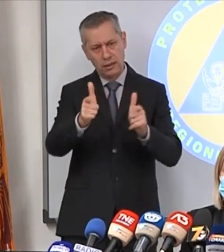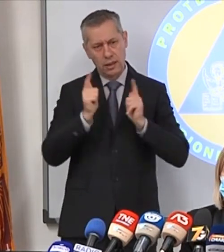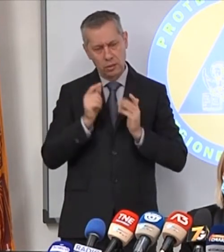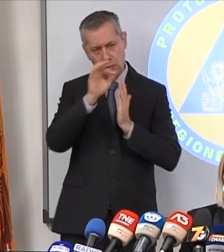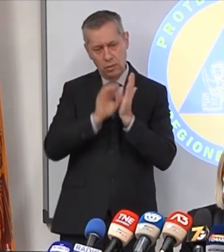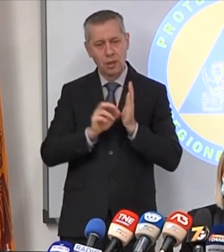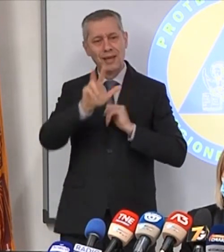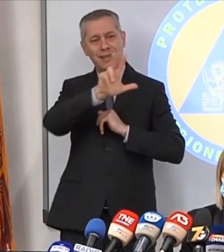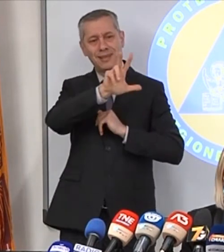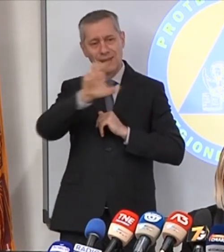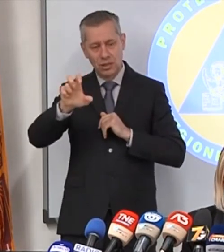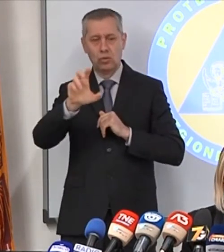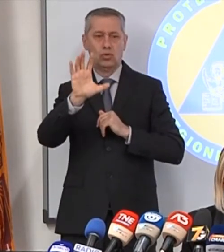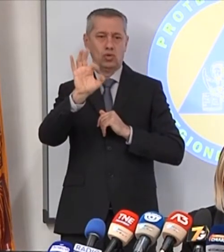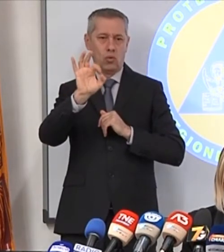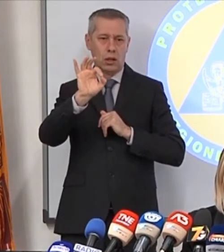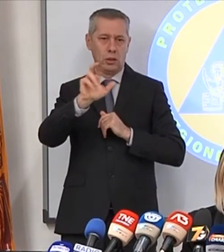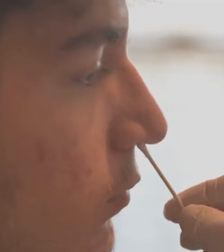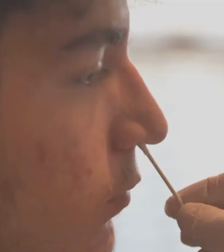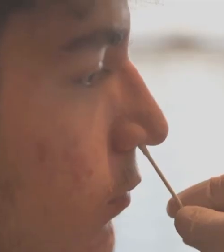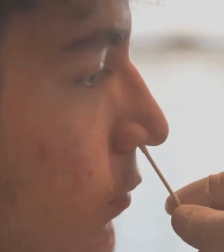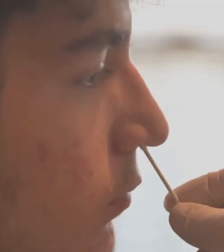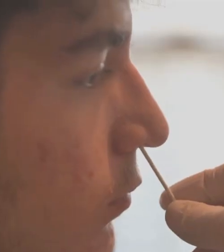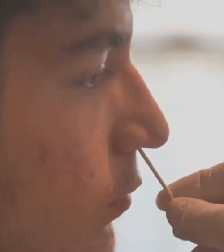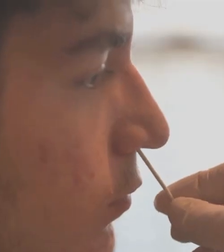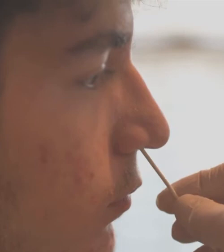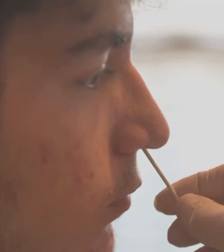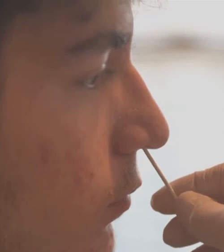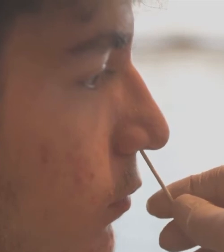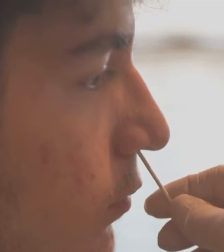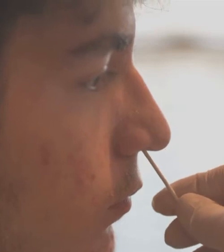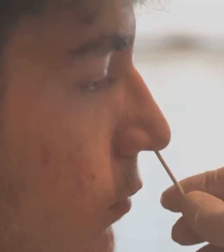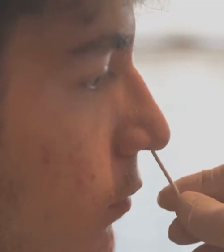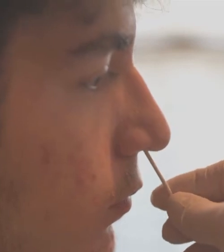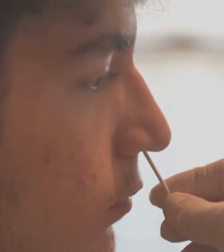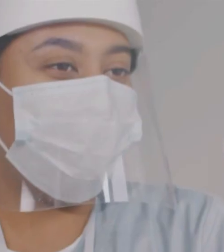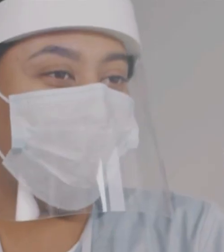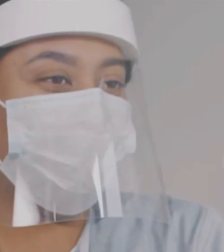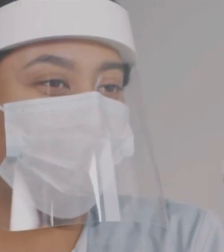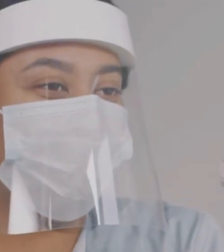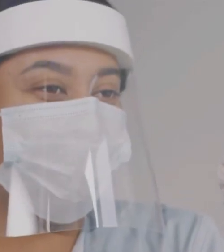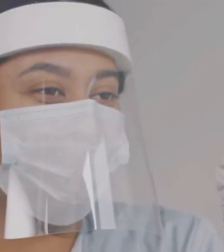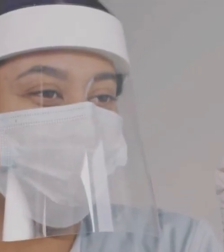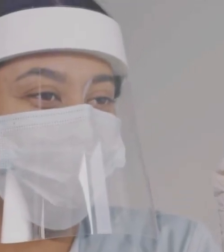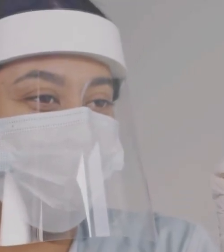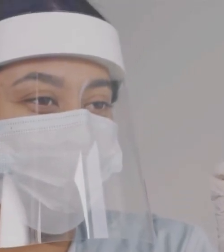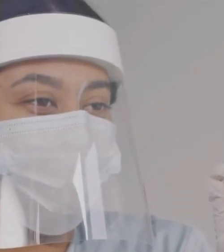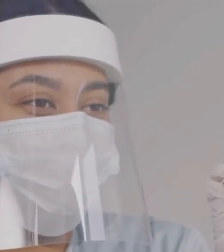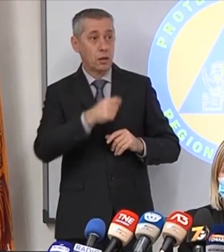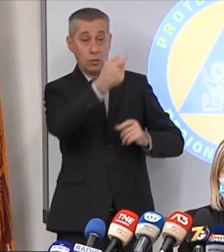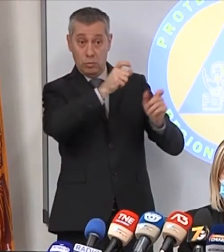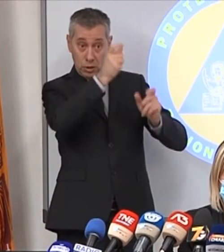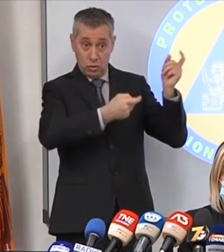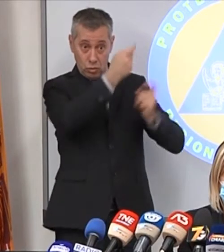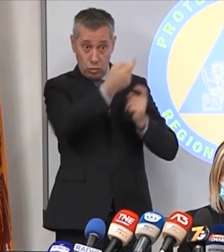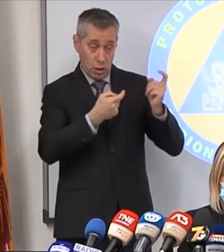350-360 tamponi eseguiti. Di queste 360 persone ne hanno trovate circa